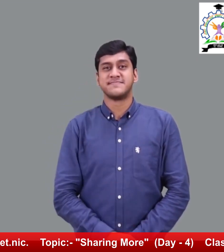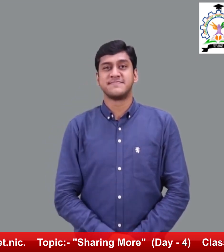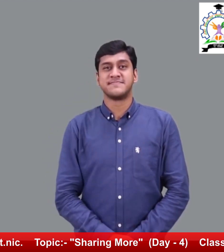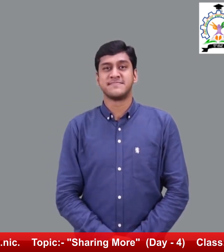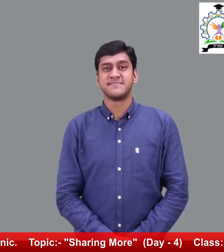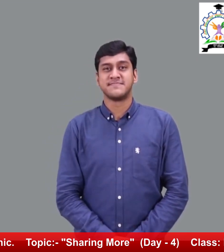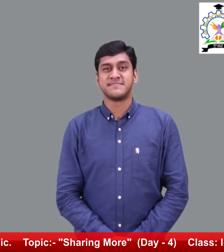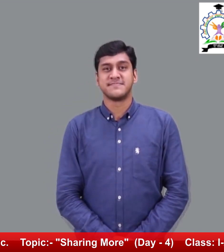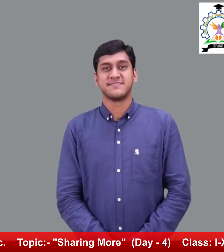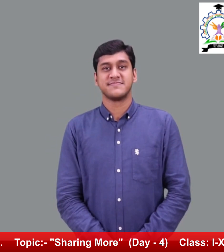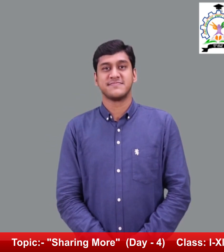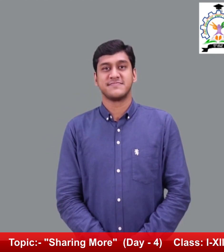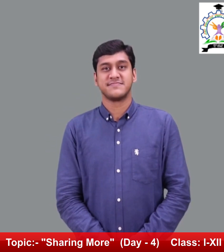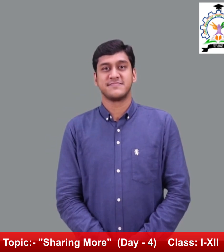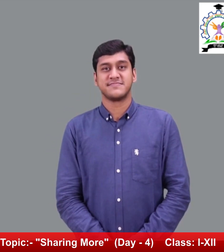पीना,